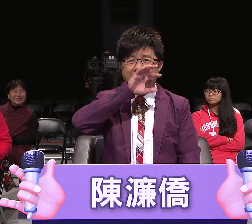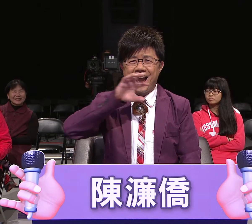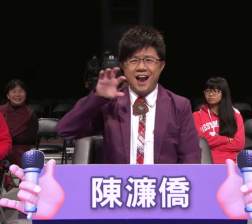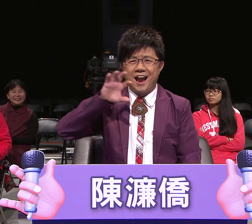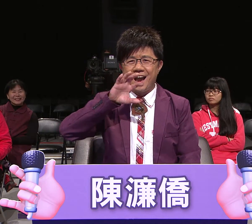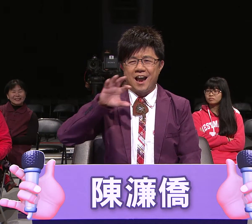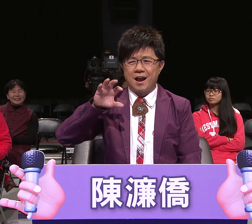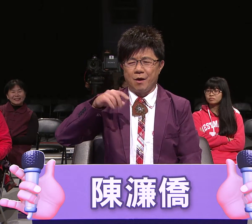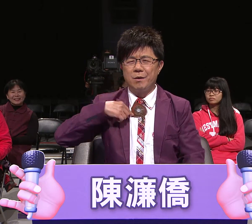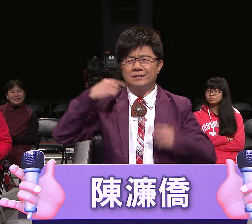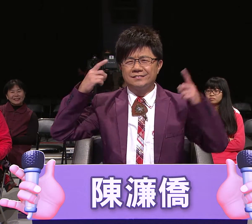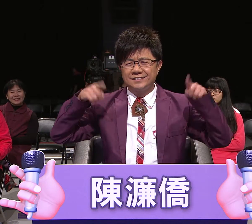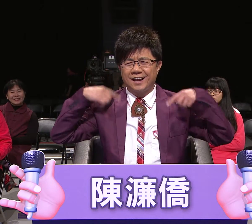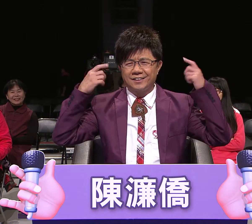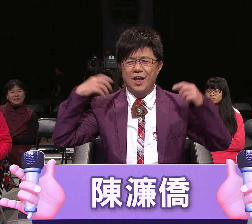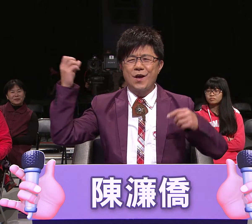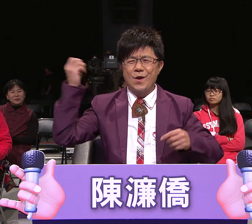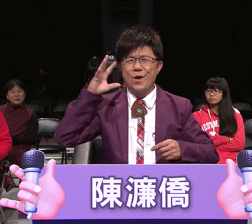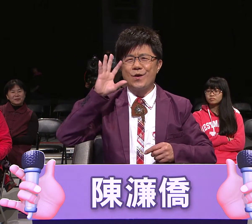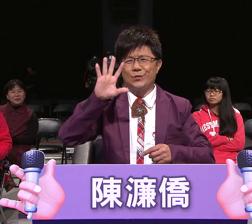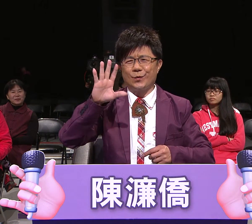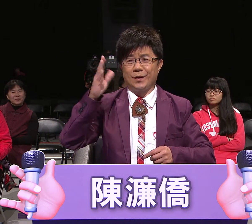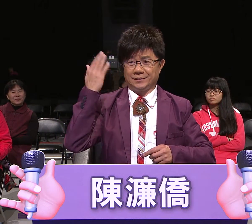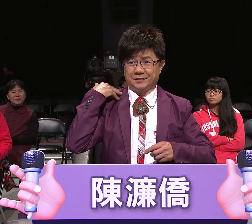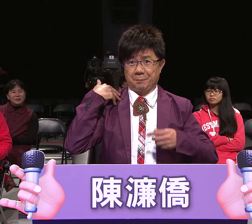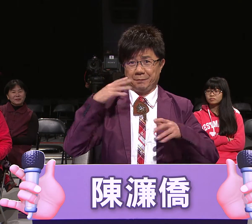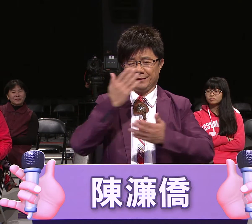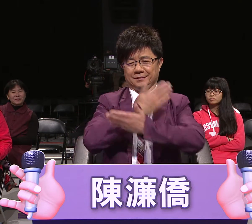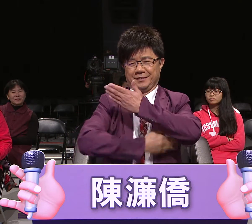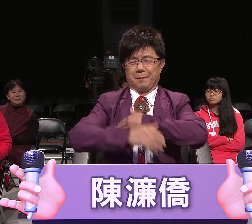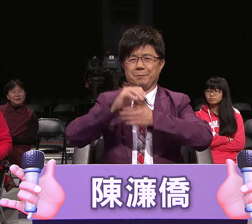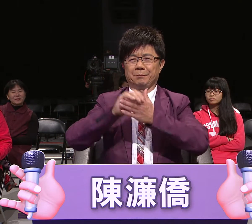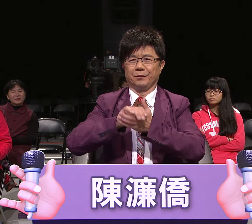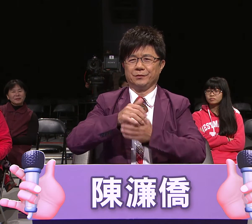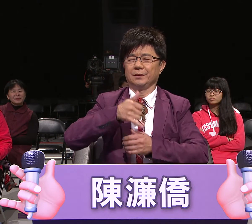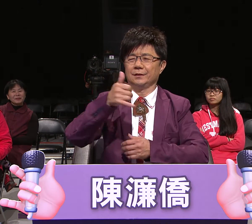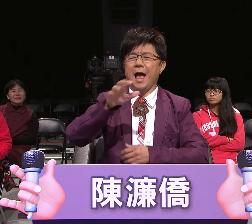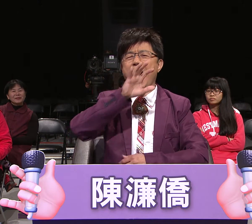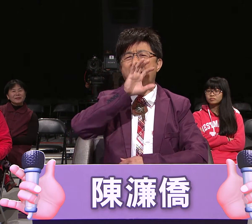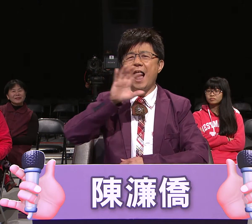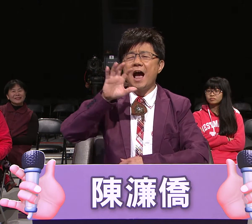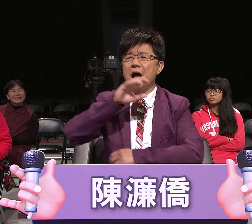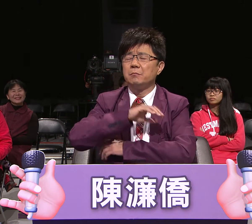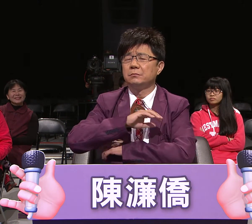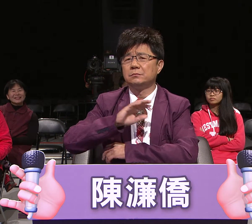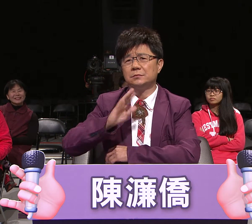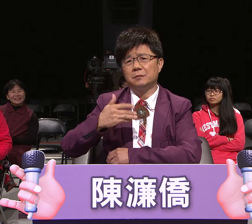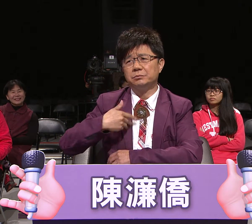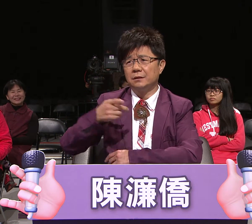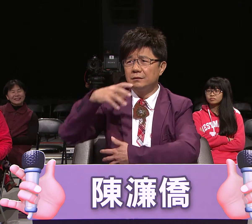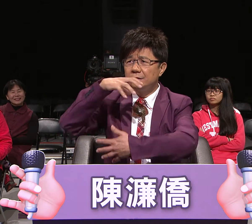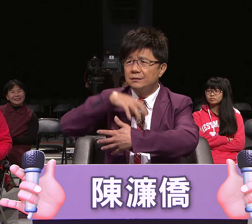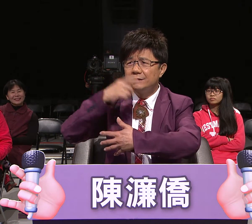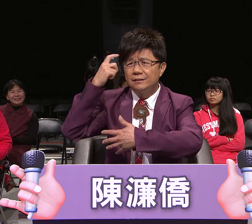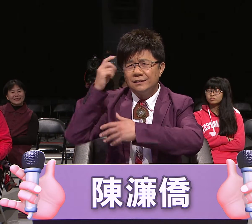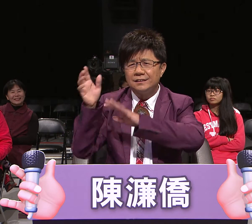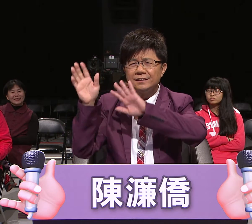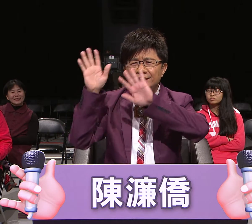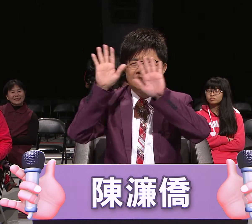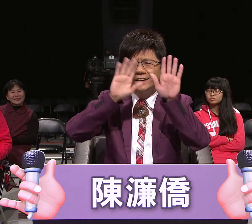这一首歌曲哦，我常常听，因为曾经我的剧团朋友在唱这一首歌，我看到